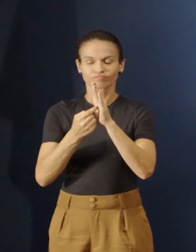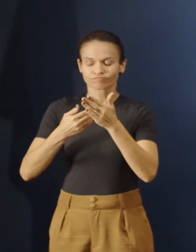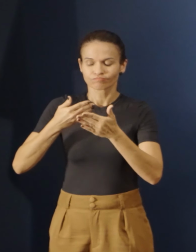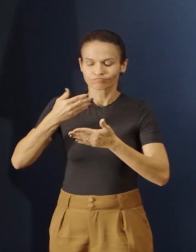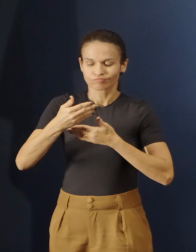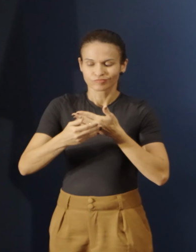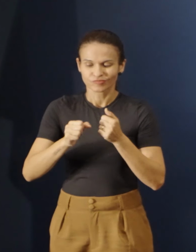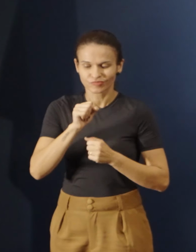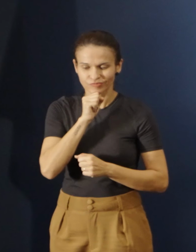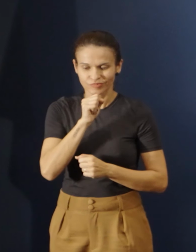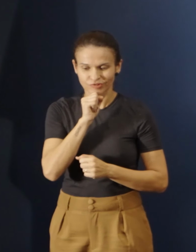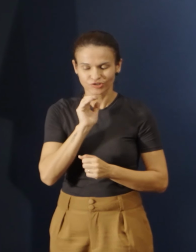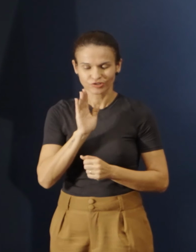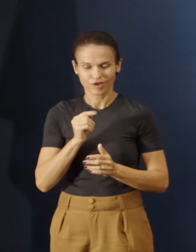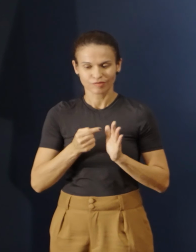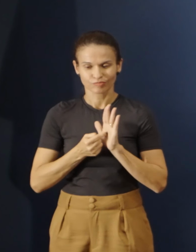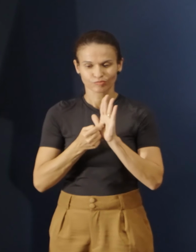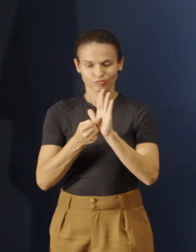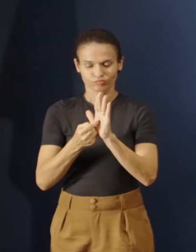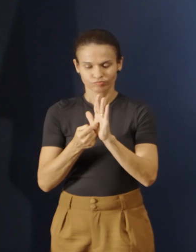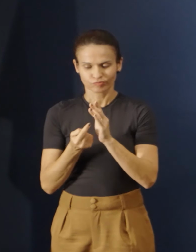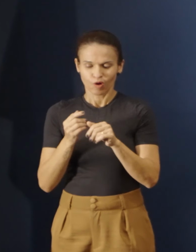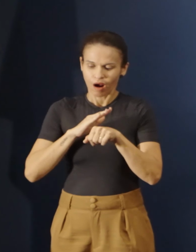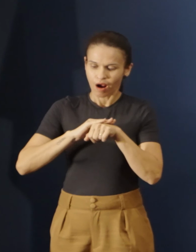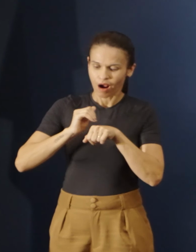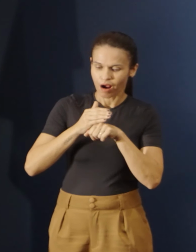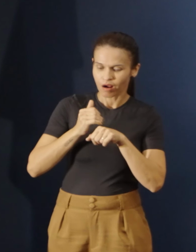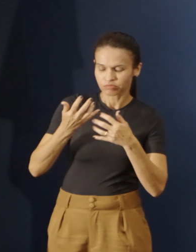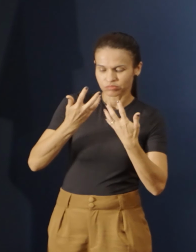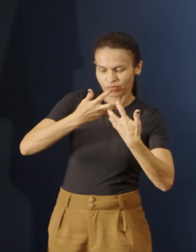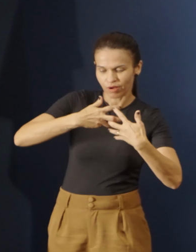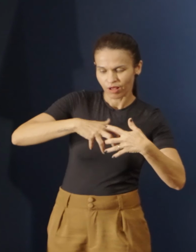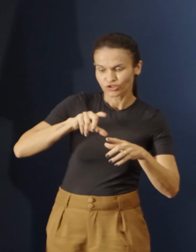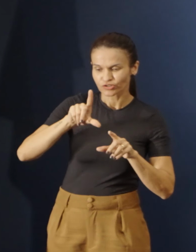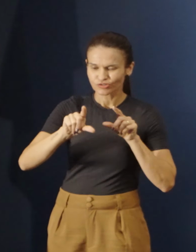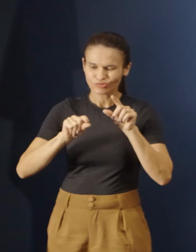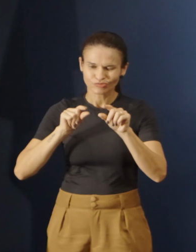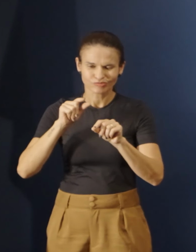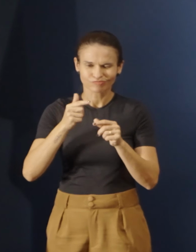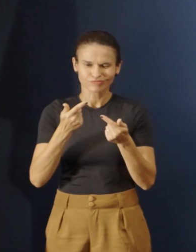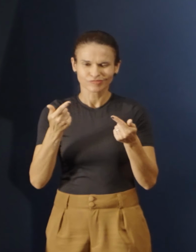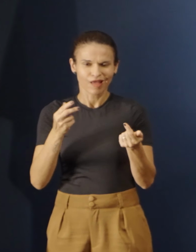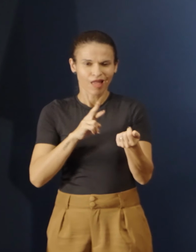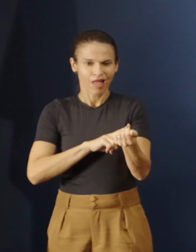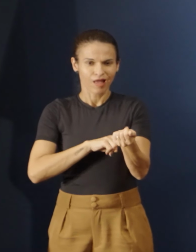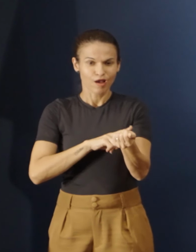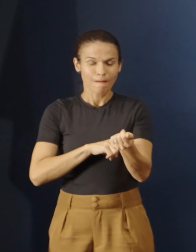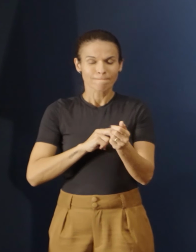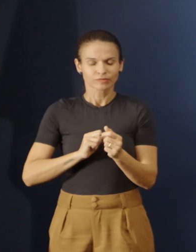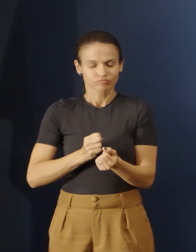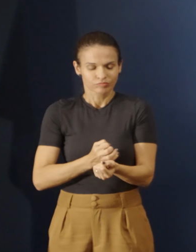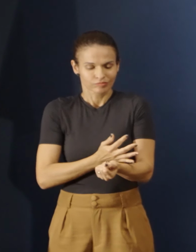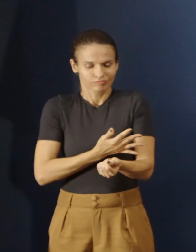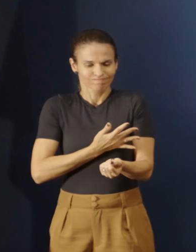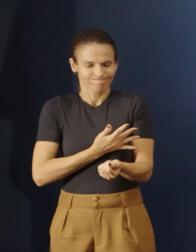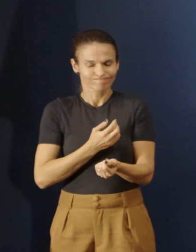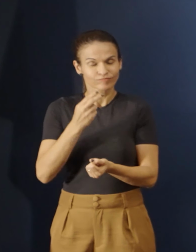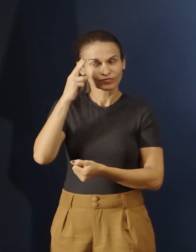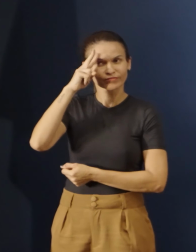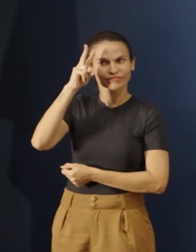aproxima, gestos que o afeto atravessa. Escolhas sem sintonia, mas a emoção não tem pressa. Na memória